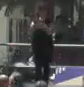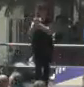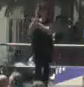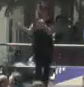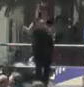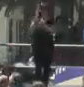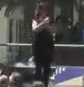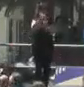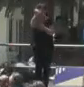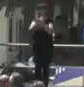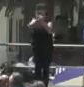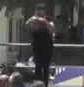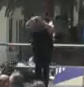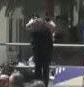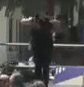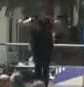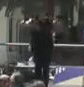participar.